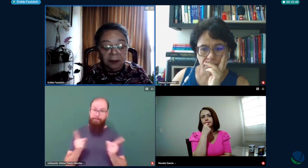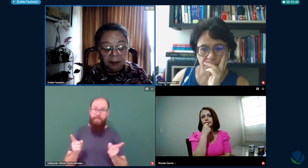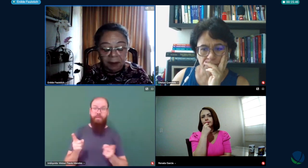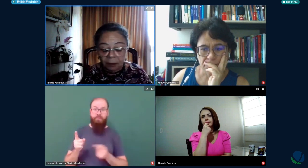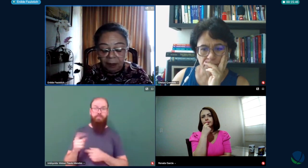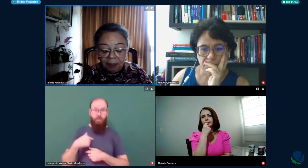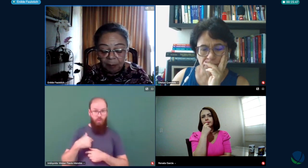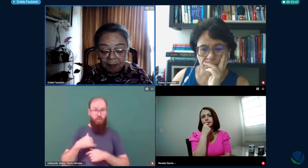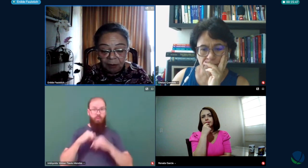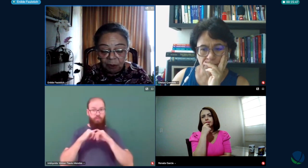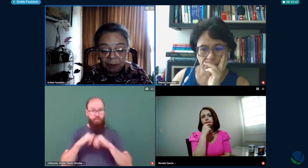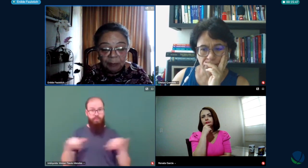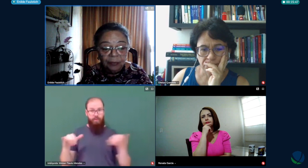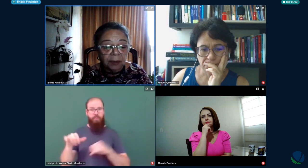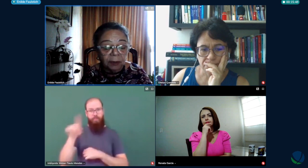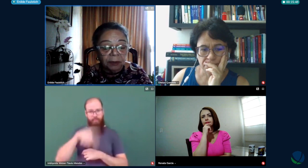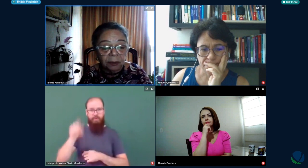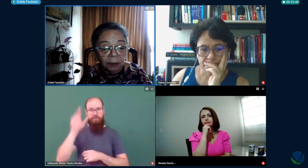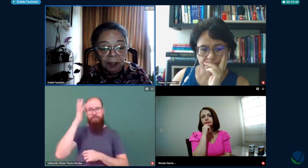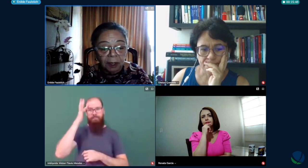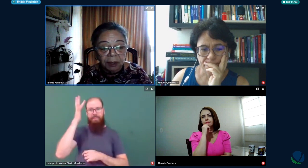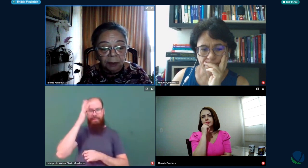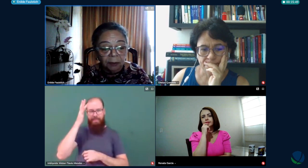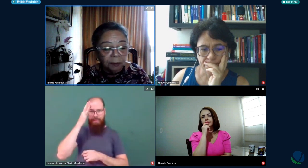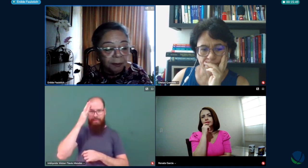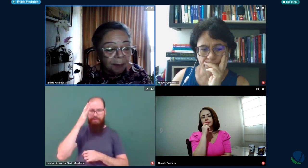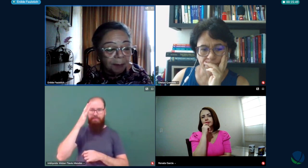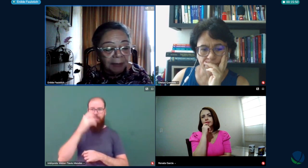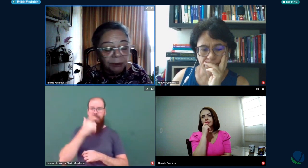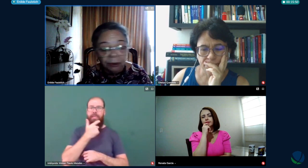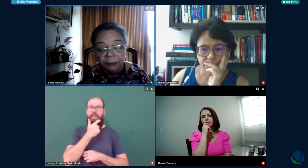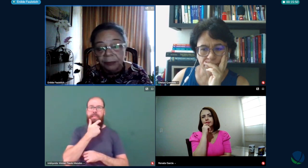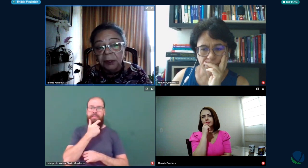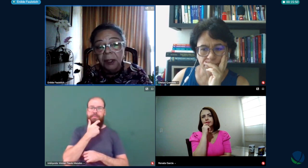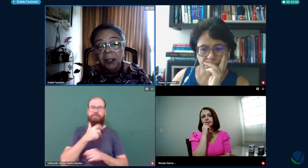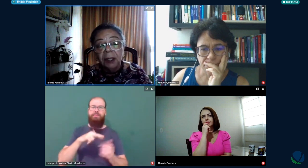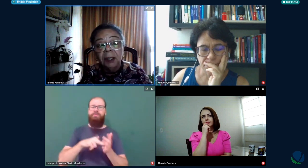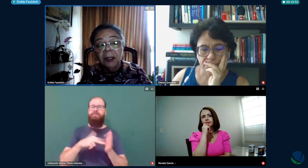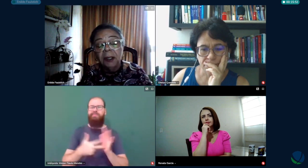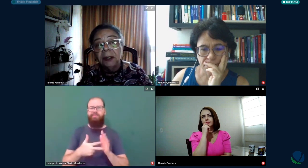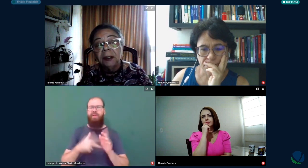pensem, ainda não era esse momento que nós estamos vivendo, então, do inglês tão apelativo,